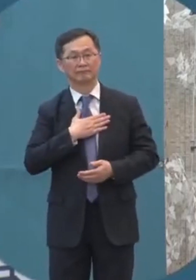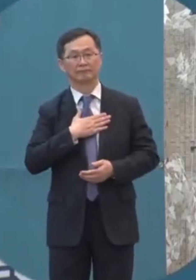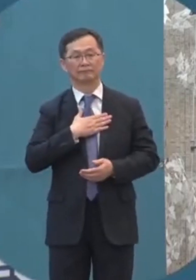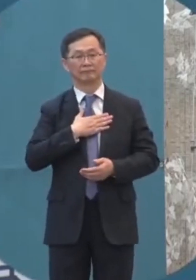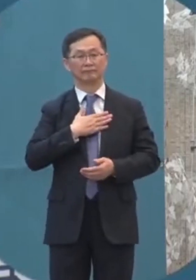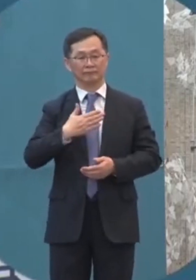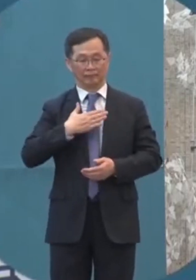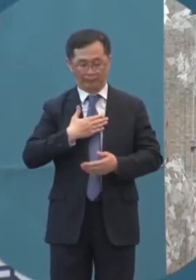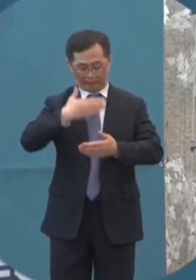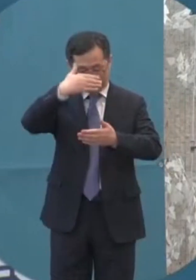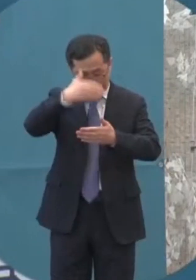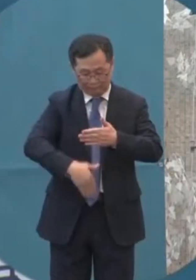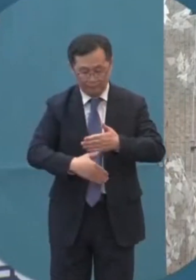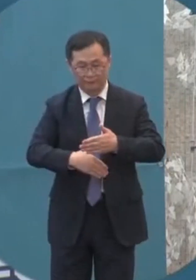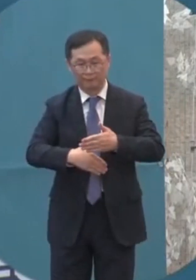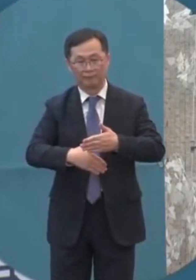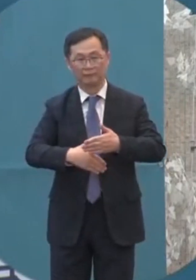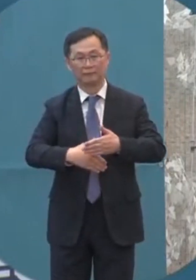제게 남은